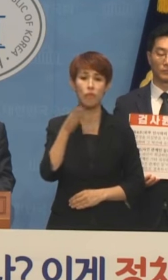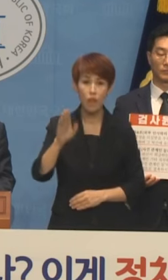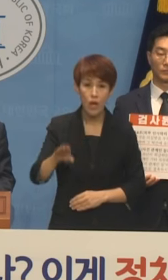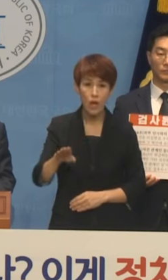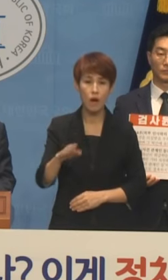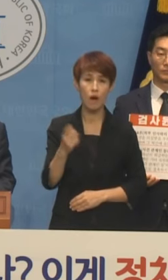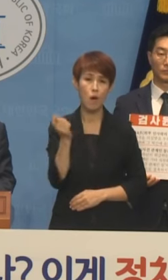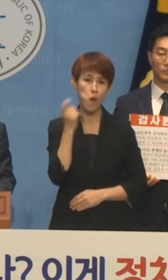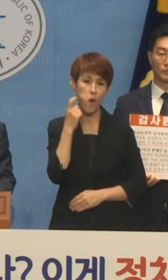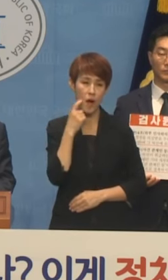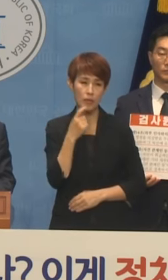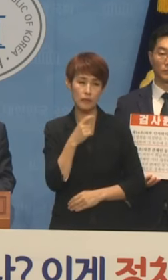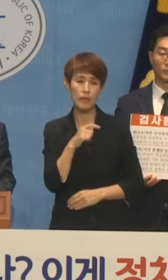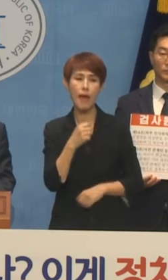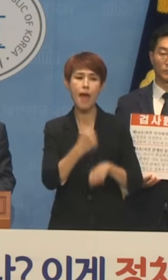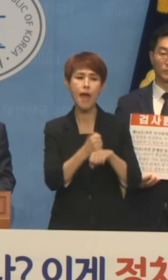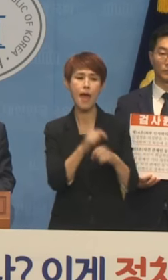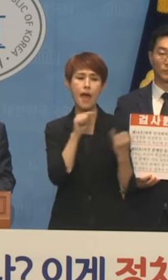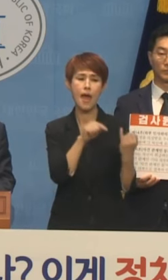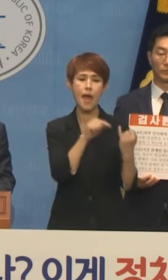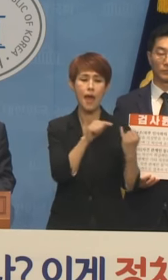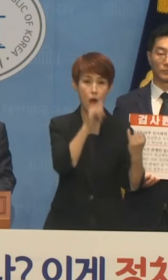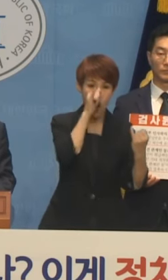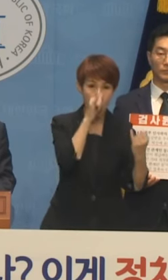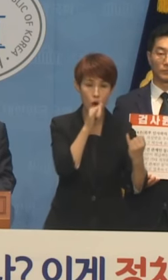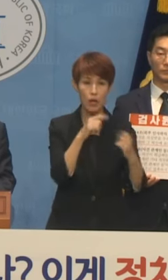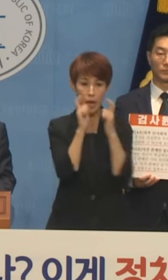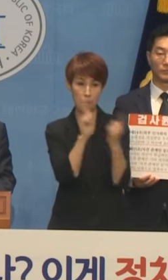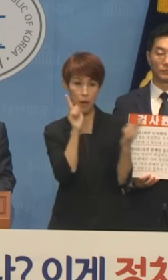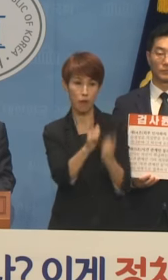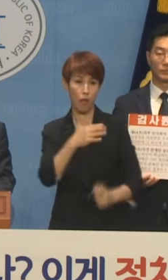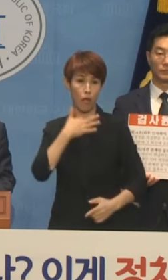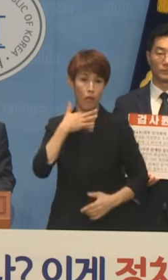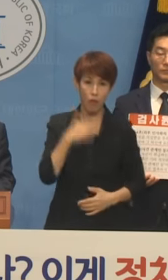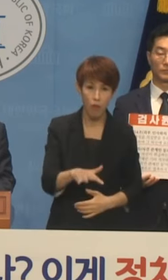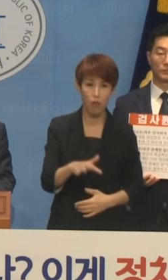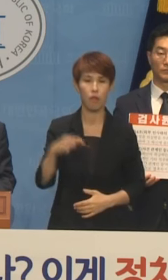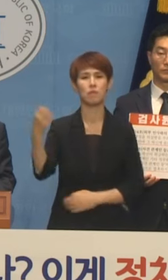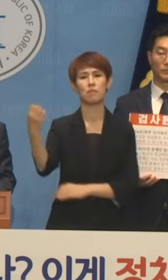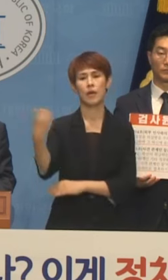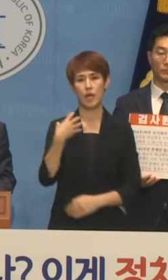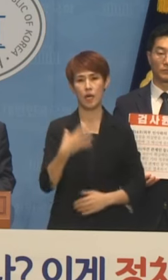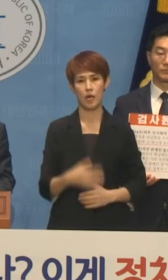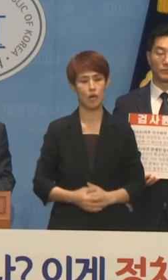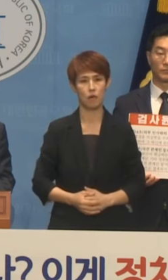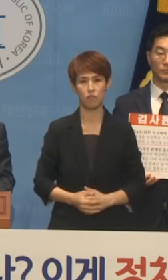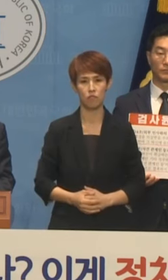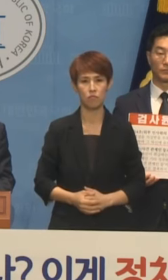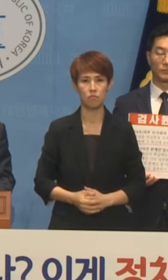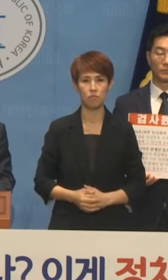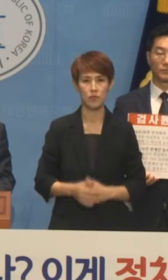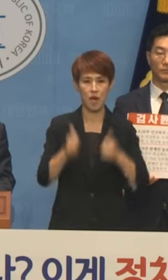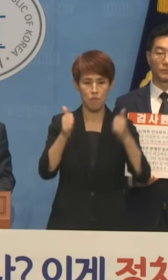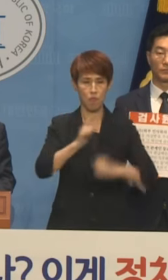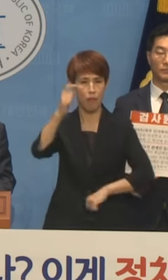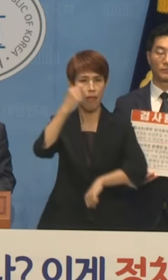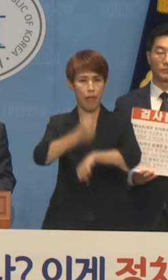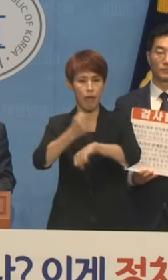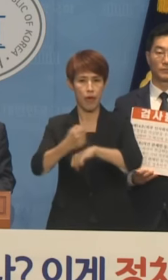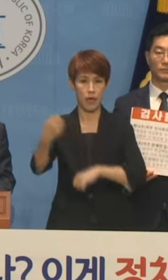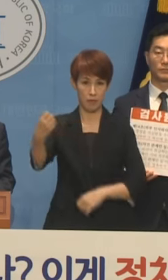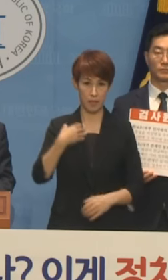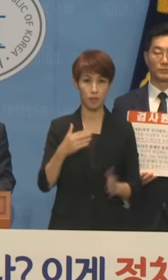위증교사 및 부적절한 사적 만남을 가졌다는 의혹은 모두 허위 사실이라며 강력 법적 대응하겠다는 취지의